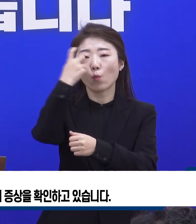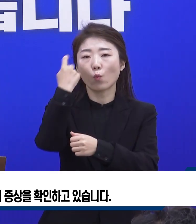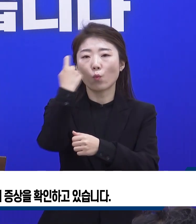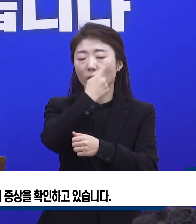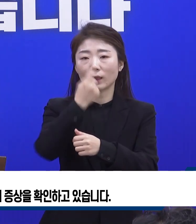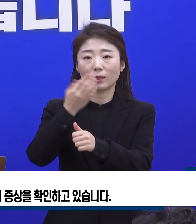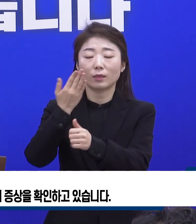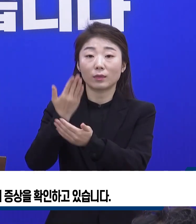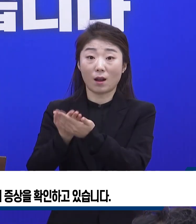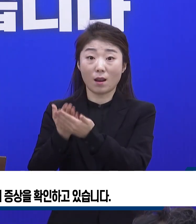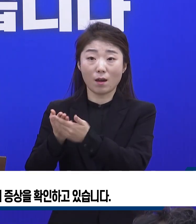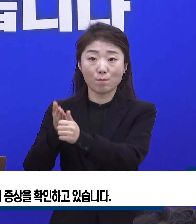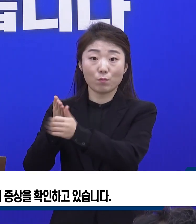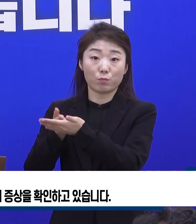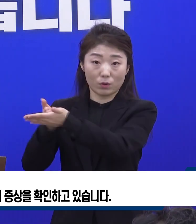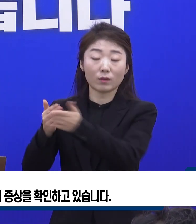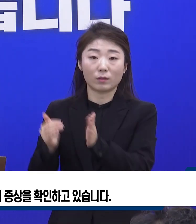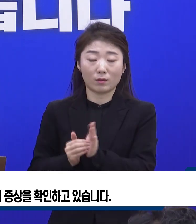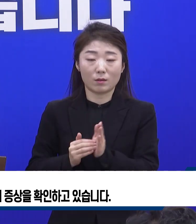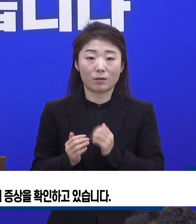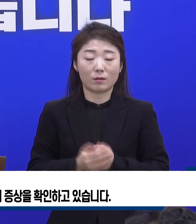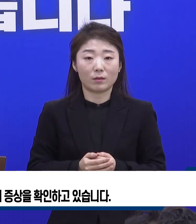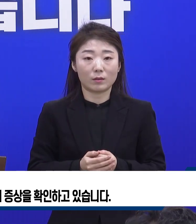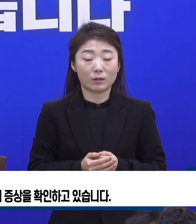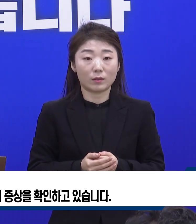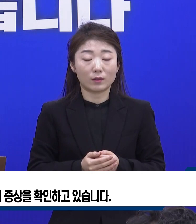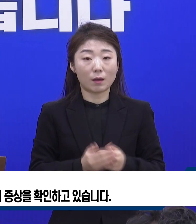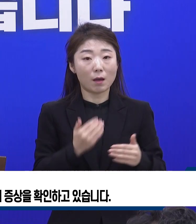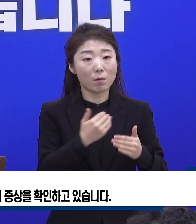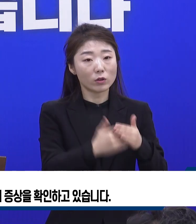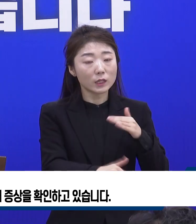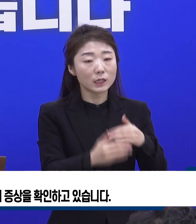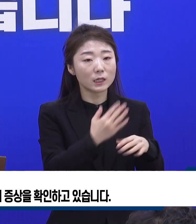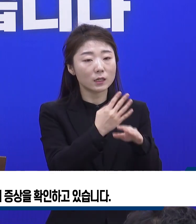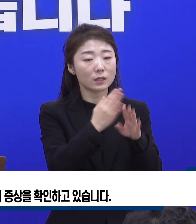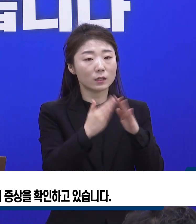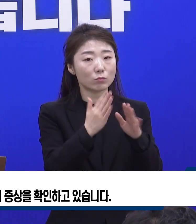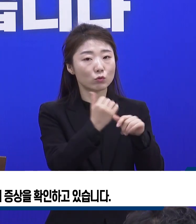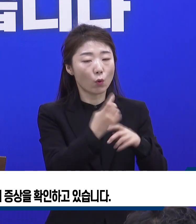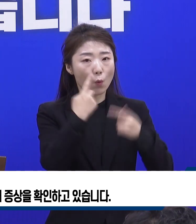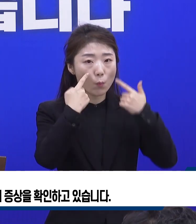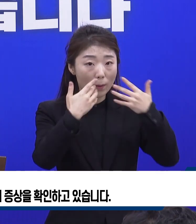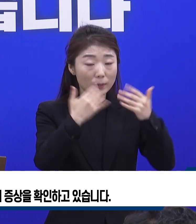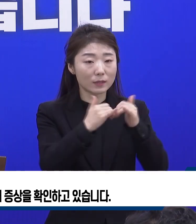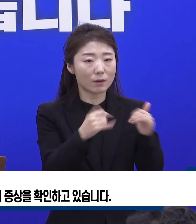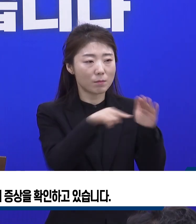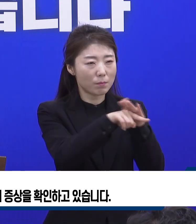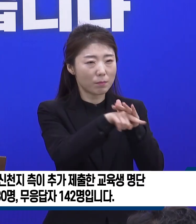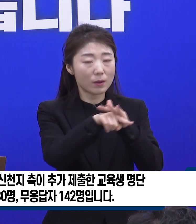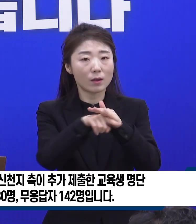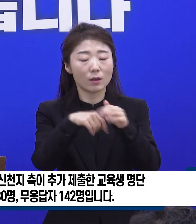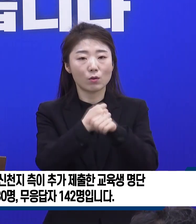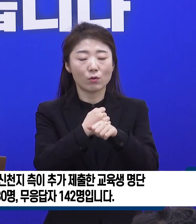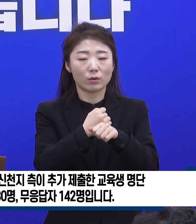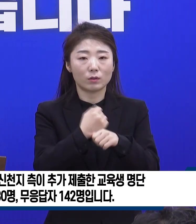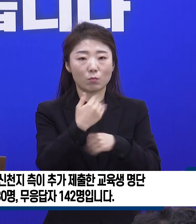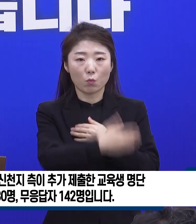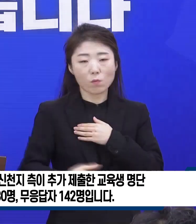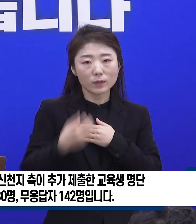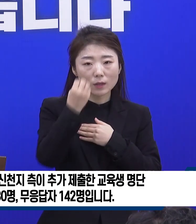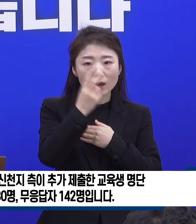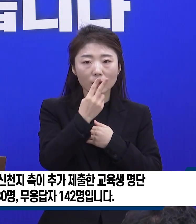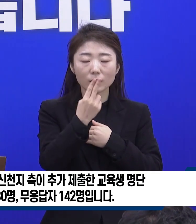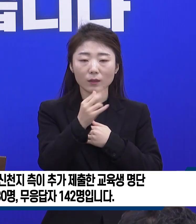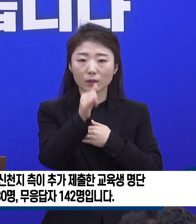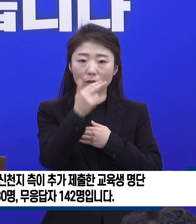확인된 92명에 대해서는 경찰과 함께 거주지를 방문해 증상을 확인하고 있습니다. 두